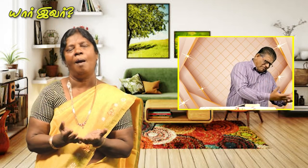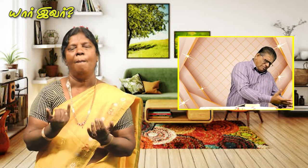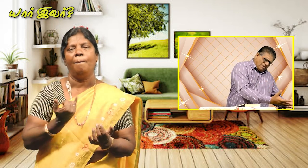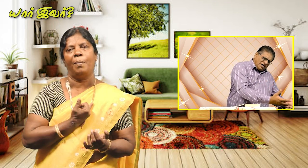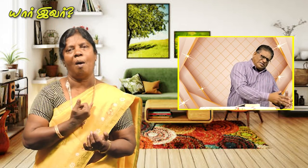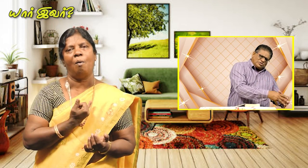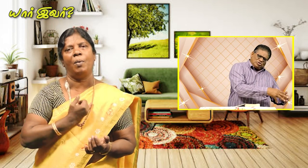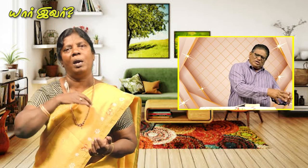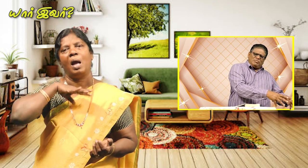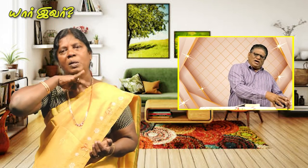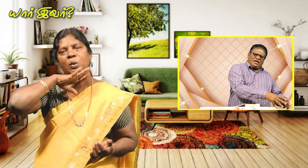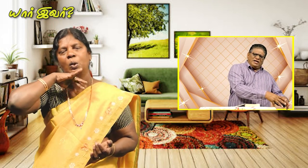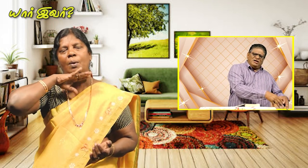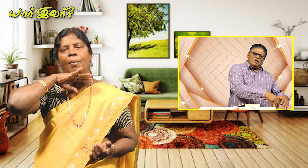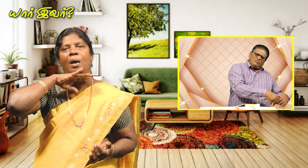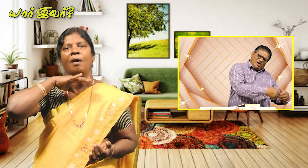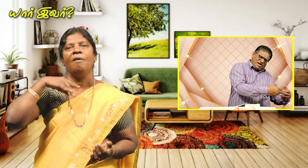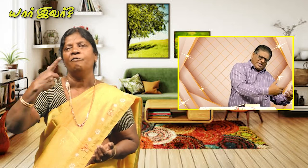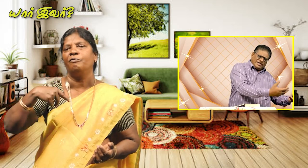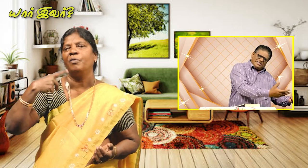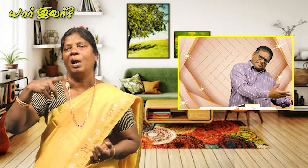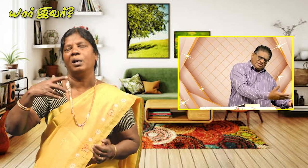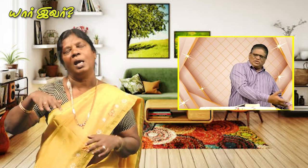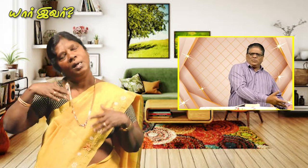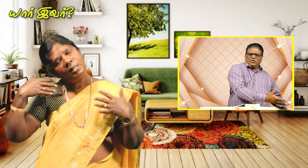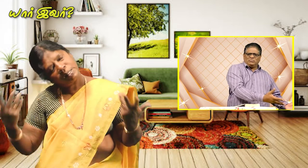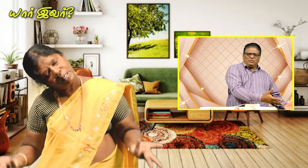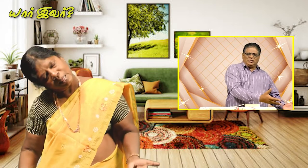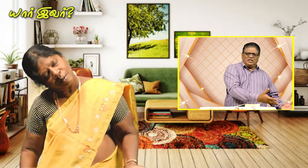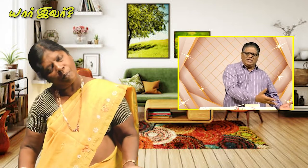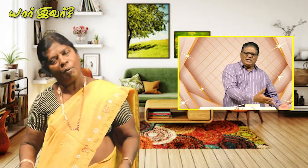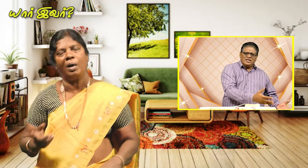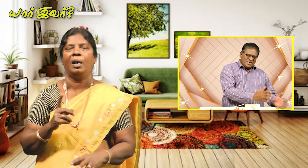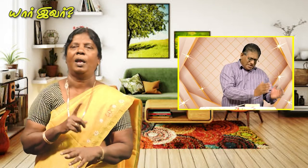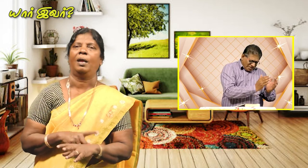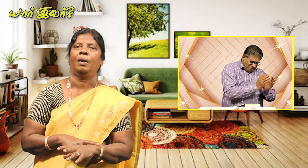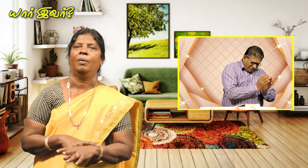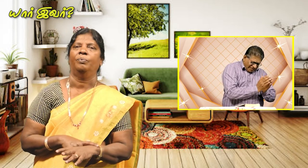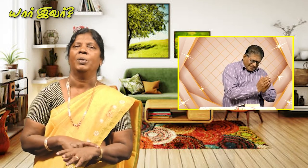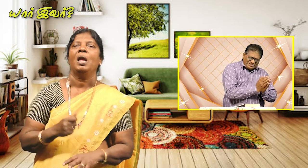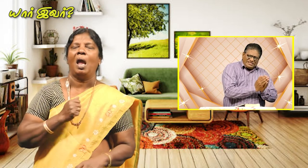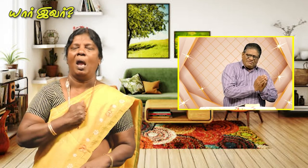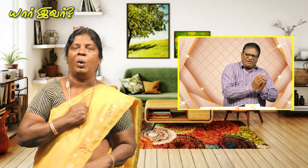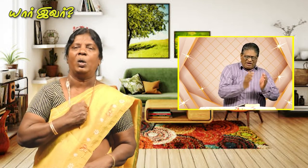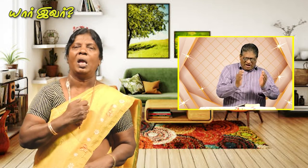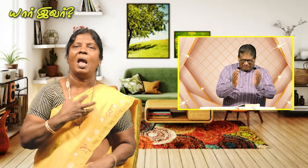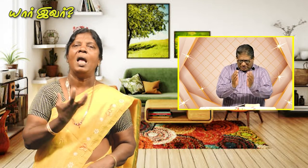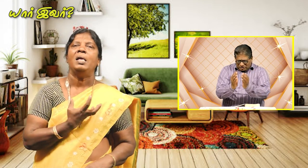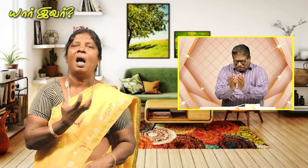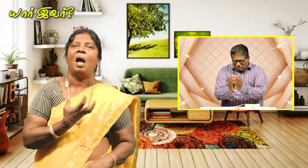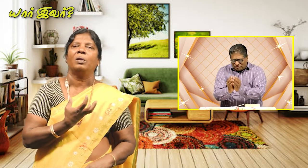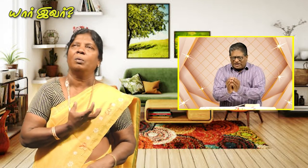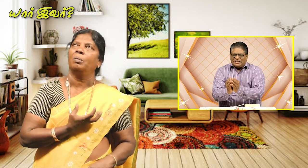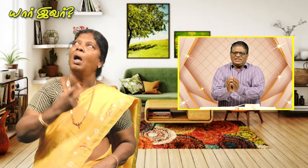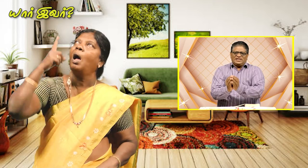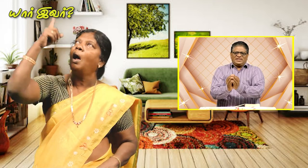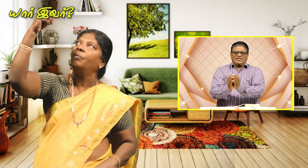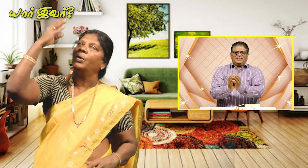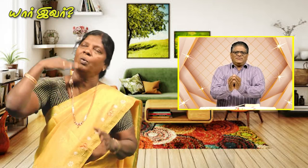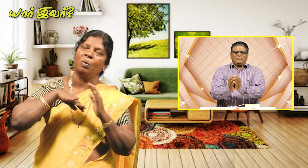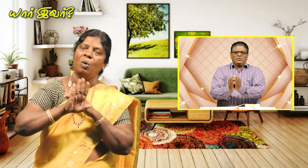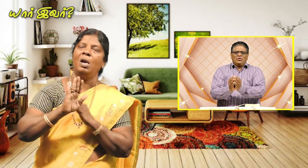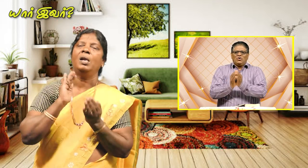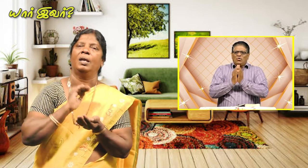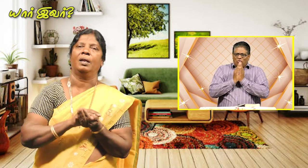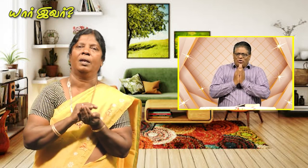பிரகாரமான பாவமான அசுத்தமான வாழ்க்கைக்கு செத்து போகும்போது என்னுடைய ஜீவன் அவருக்குள்